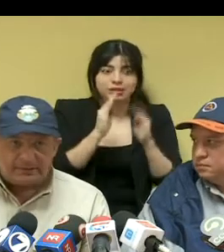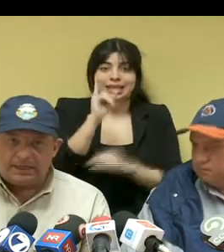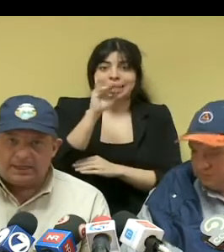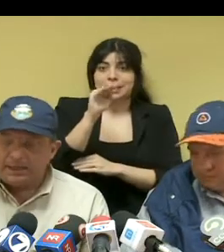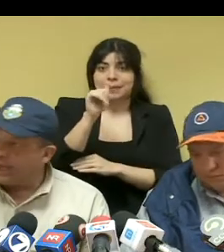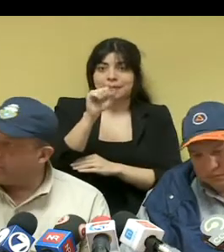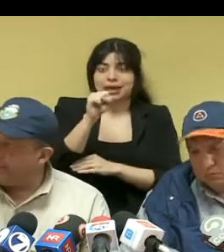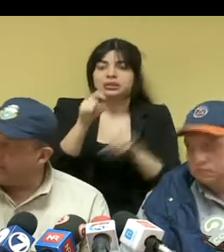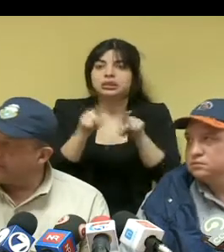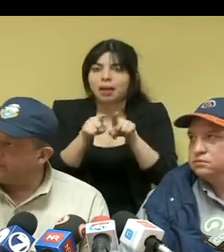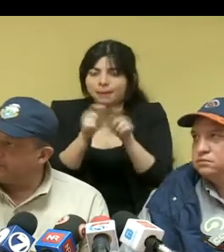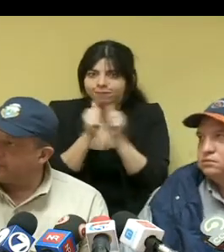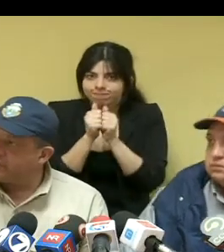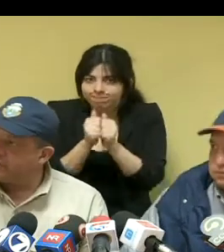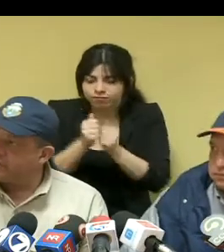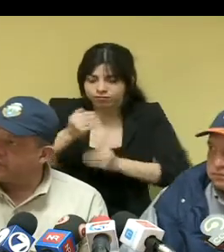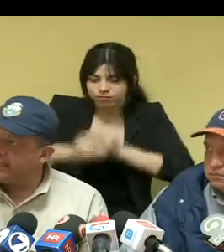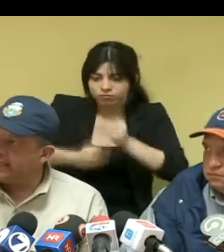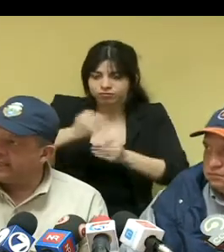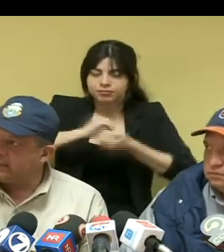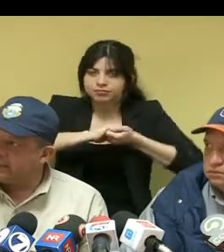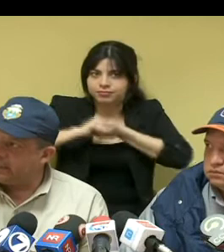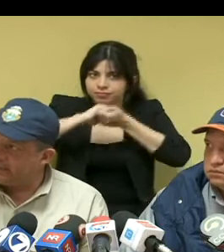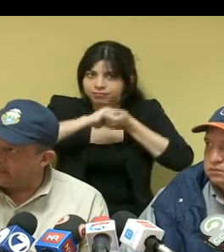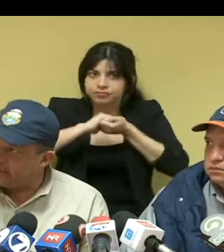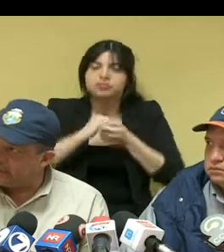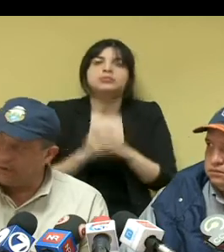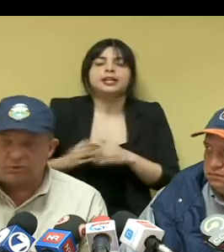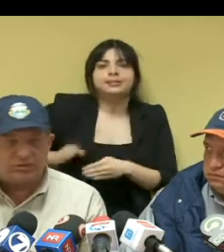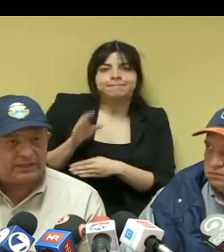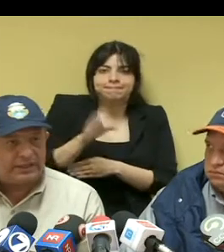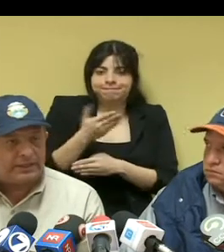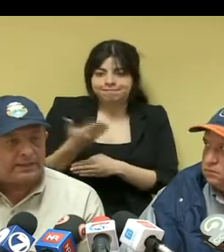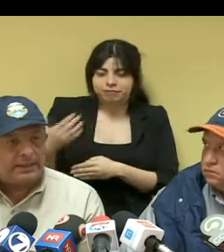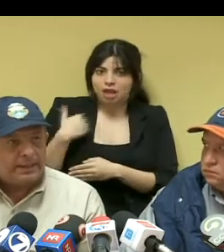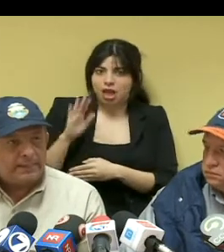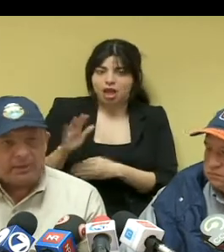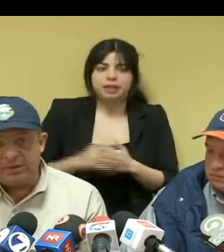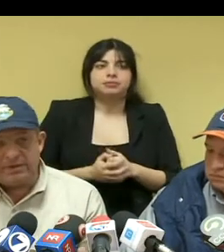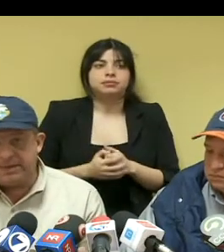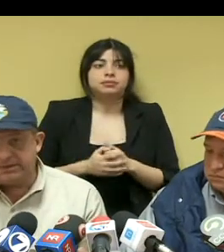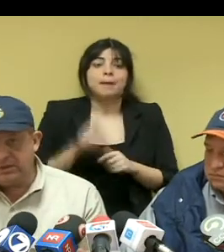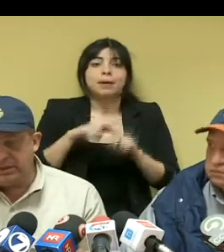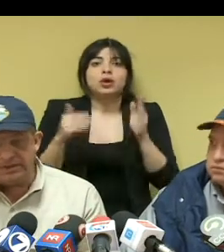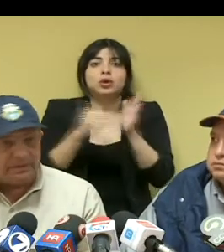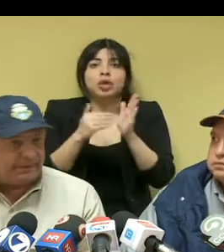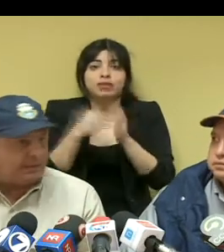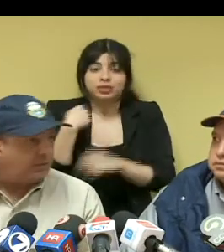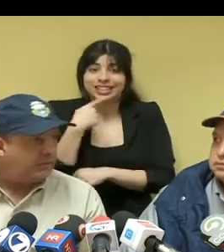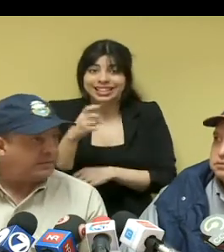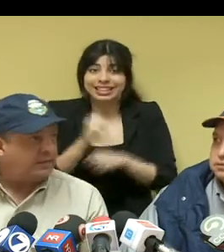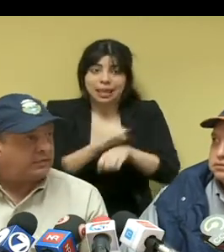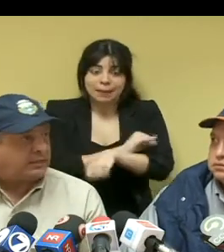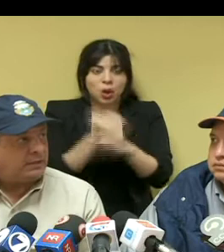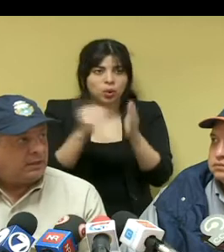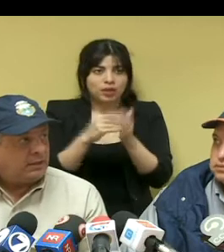IMAS está acompañando este proceso de forma solidaria e invirtiendo los recursos que tiene. Pero una vez más, y lo dije en Sarapiquí, lo